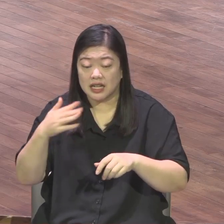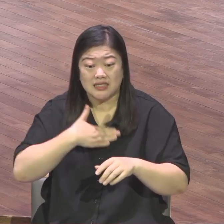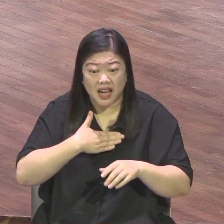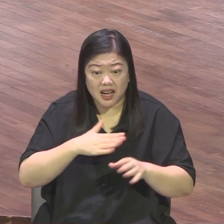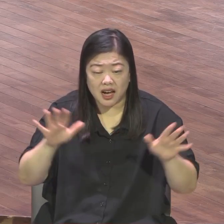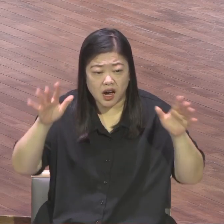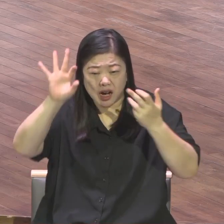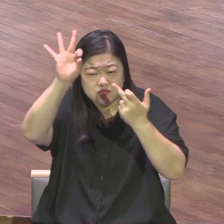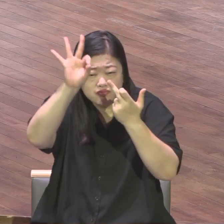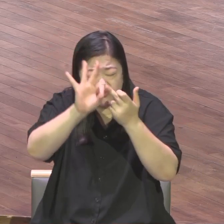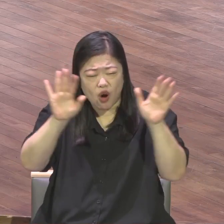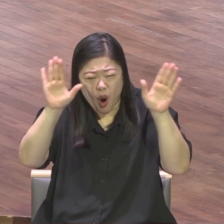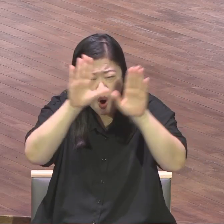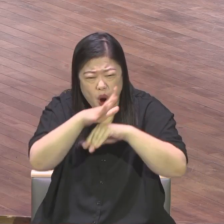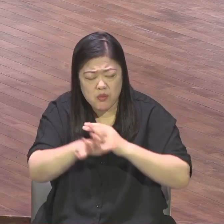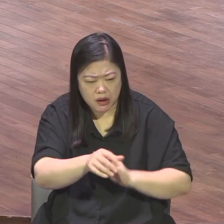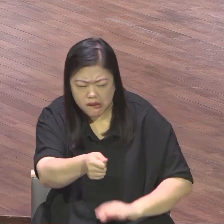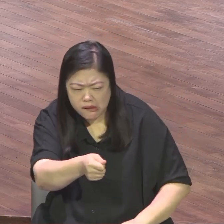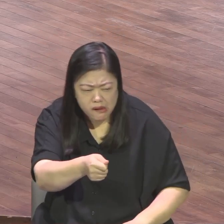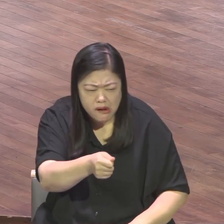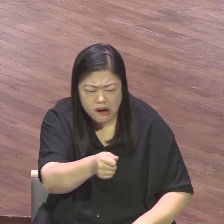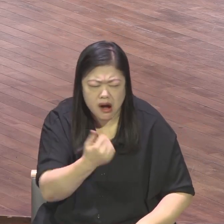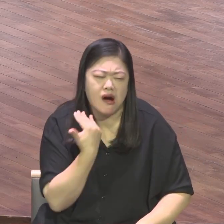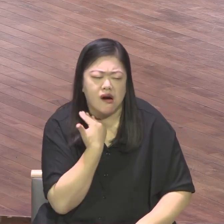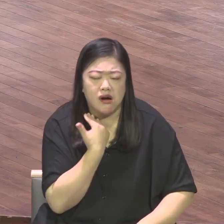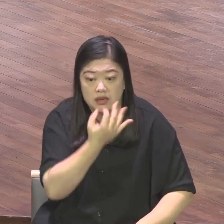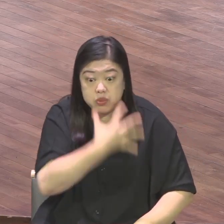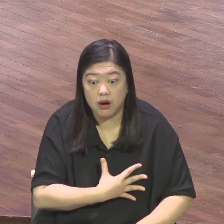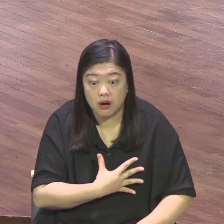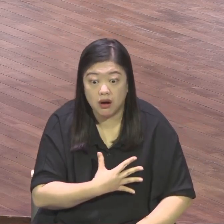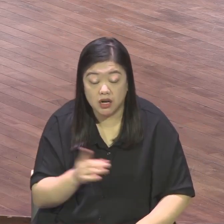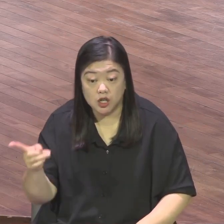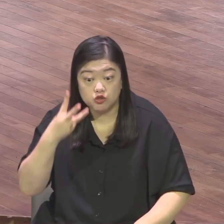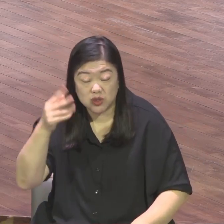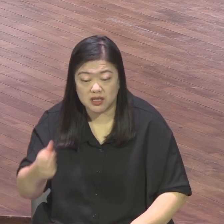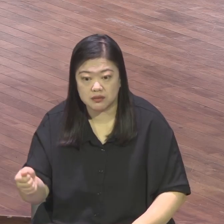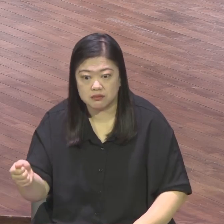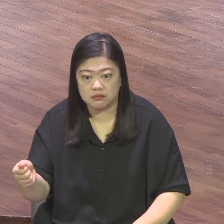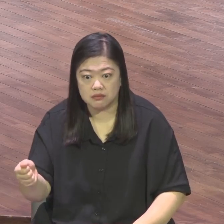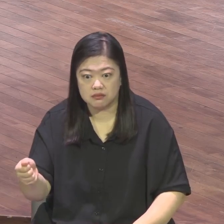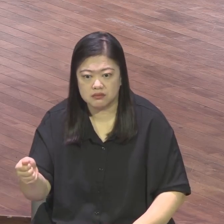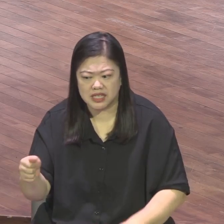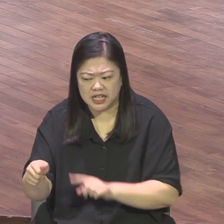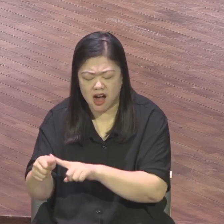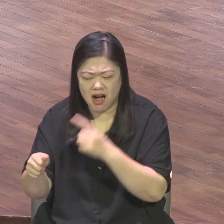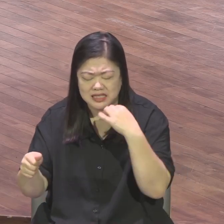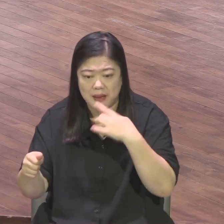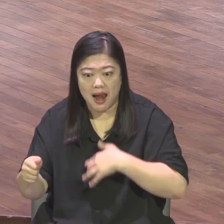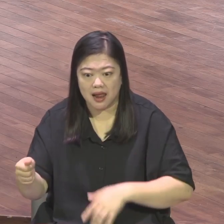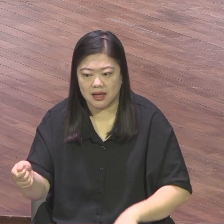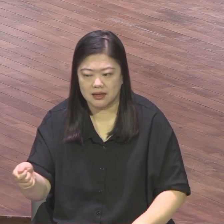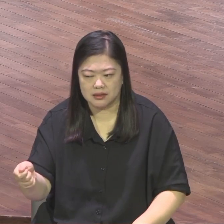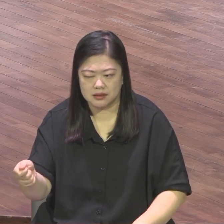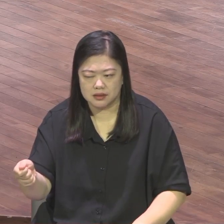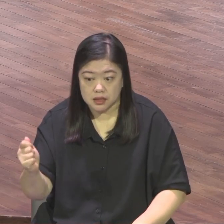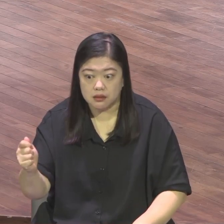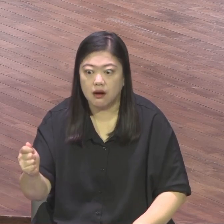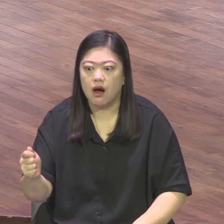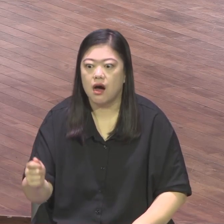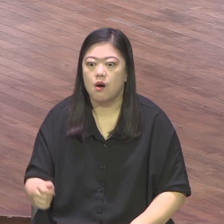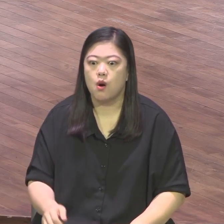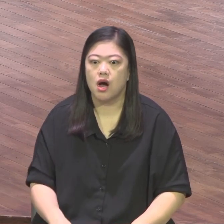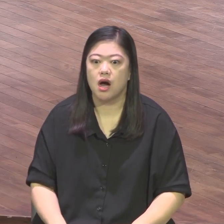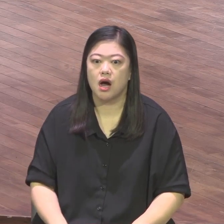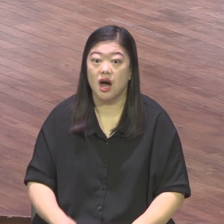그 언제나 그 이 낚시 안 못해도 낚싯대를 가지고 다녀요. 딱 접어가 딱 가방에다 낚싯대 방에 앉아가